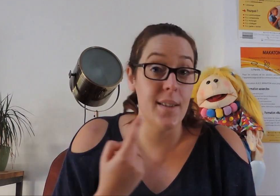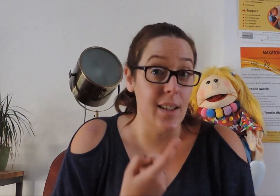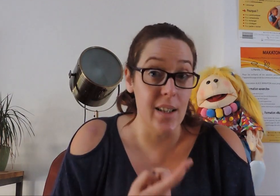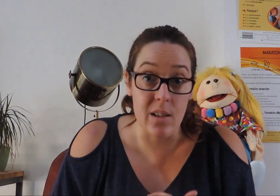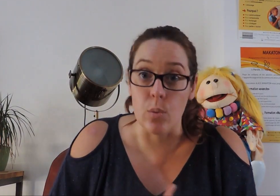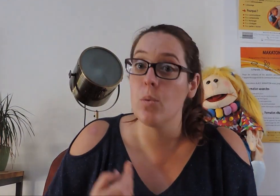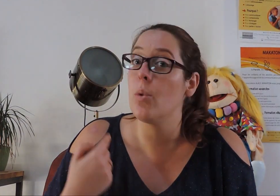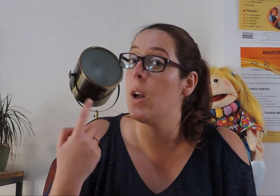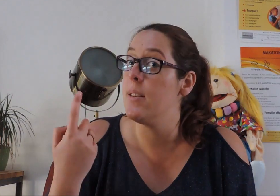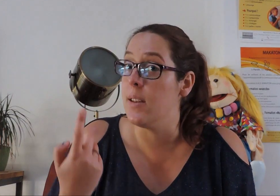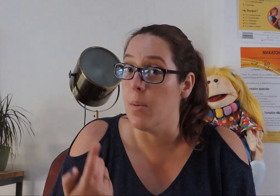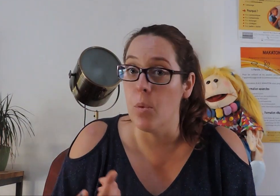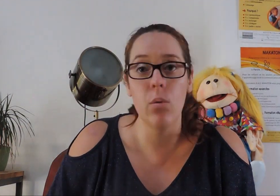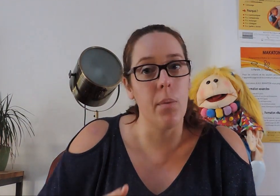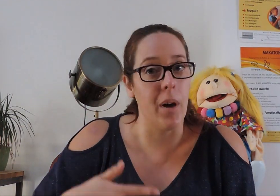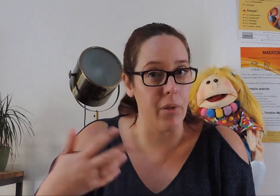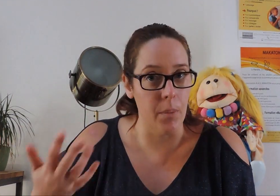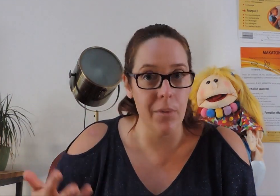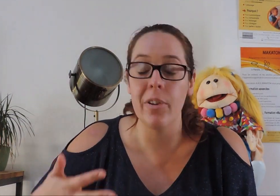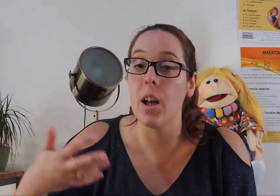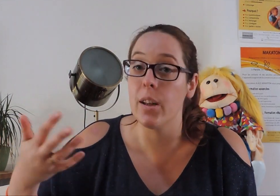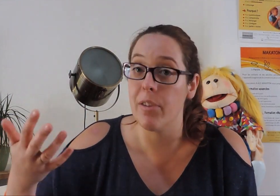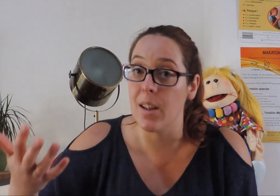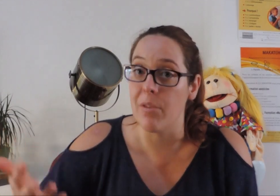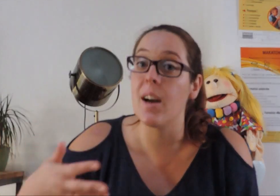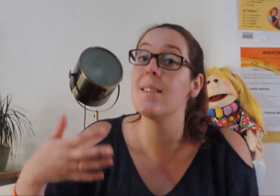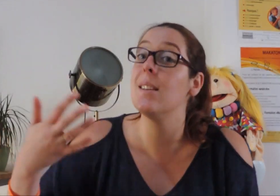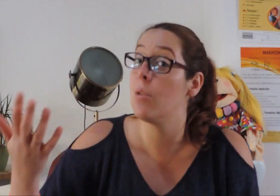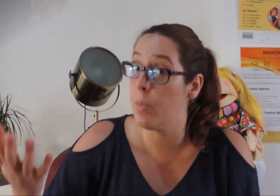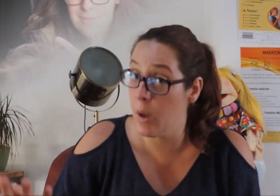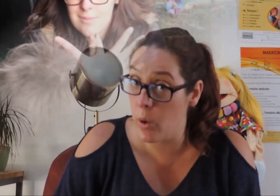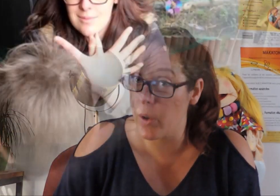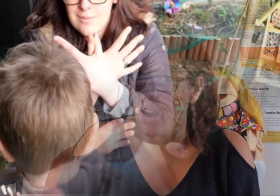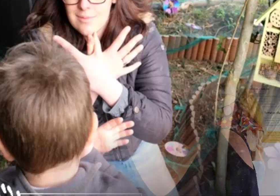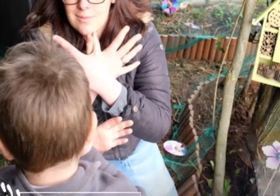'oraliser des sons d'oraliser des mots et parfois même faire des phrases et développer le langage